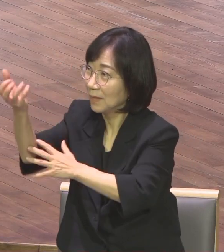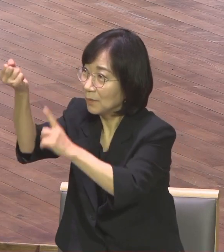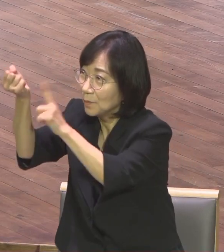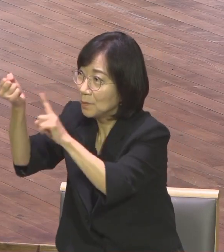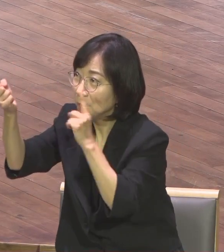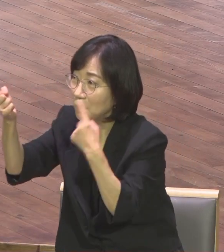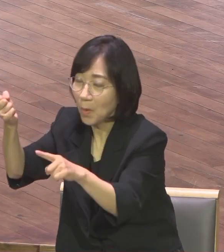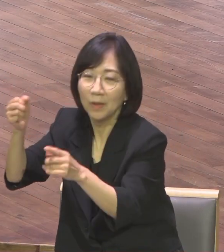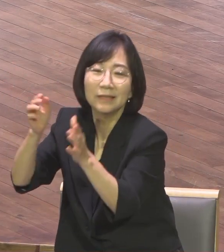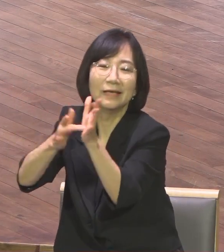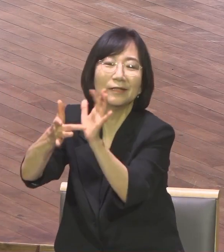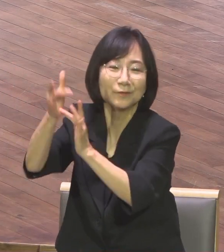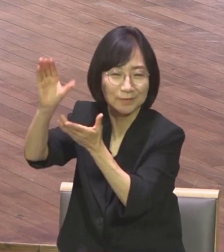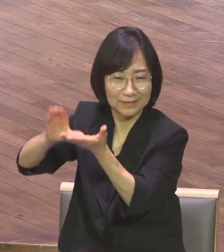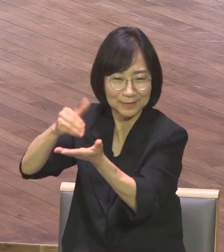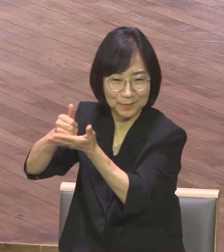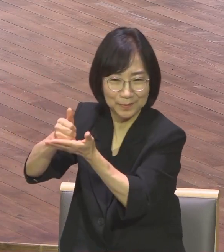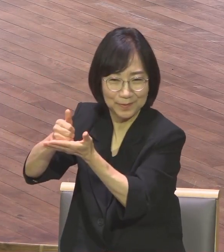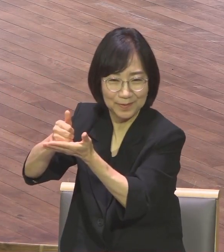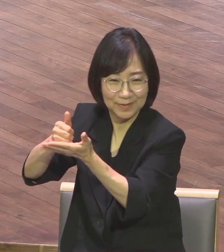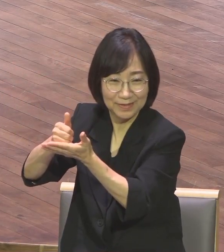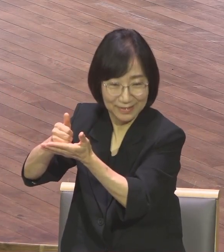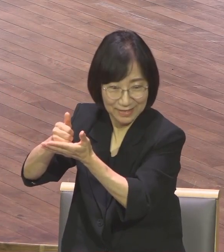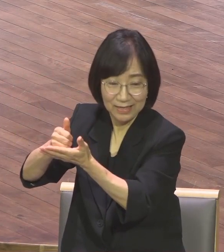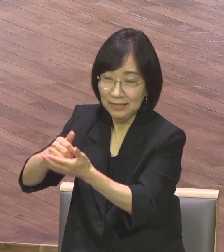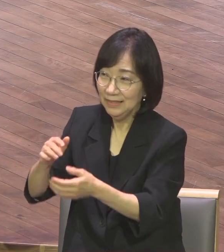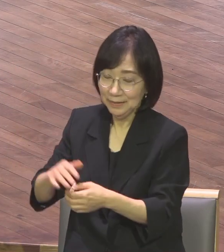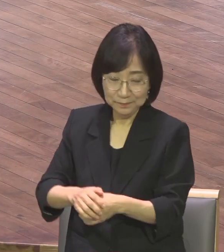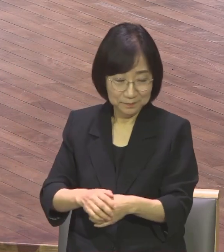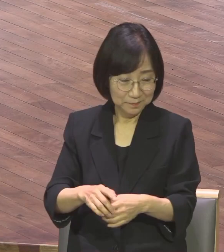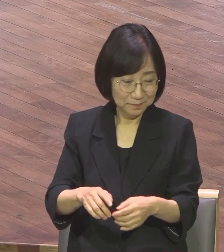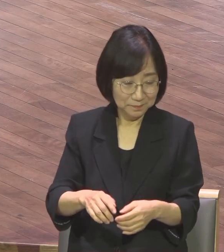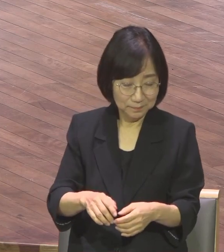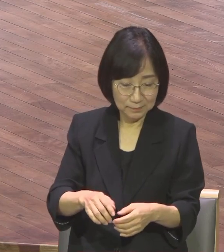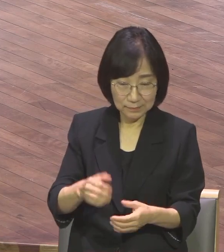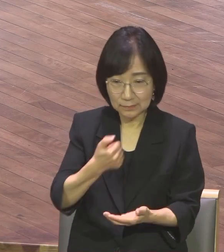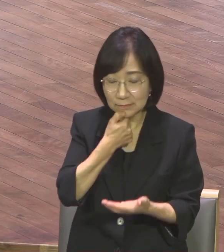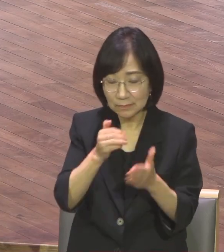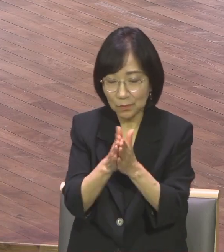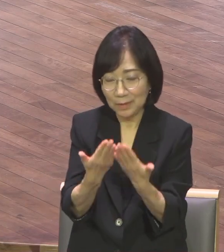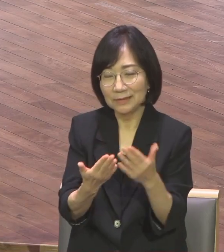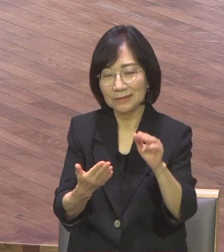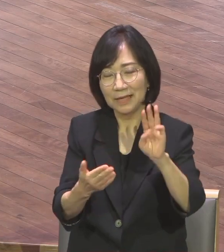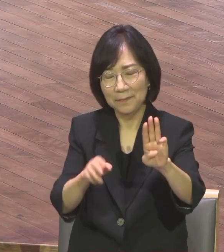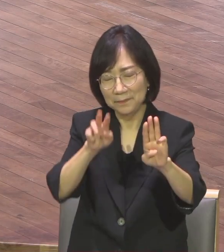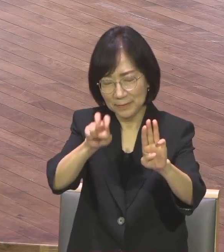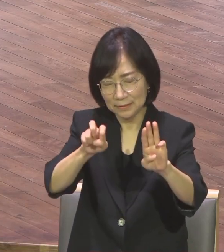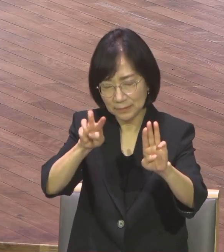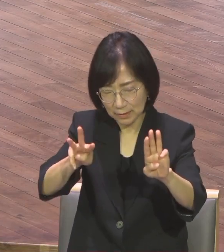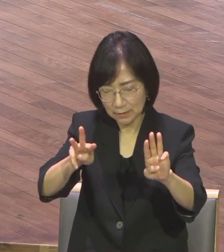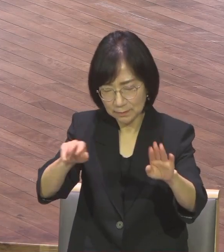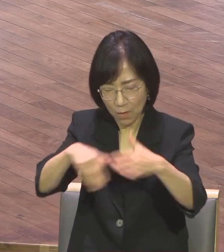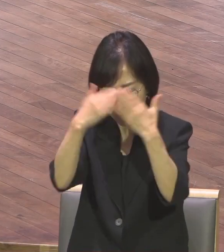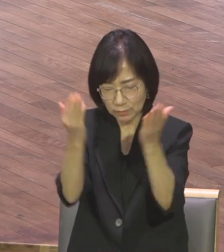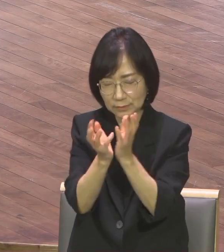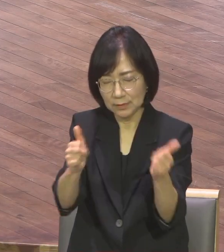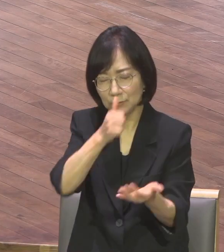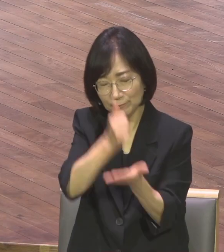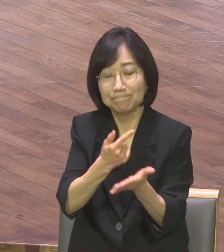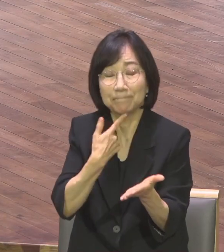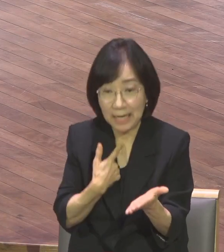로마서 3장 1, 3절에 보면 모든 사람이 죄를 범하였음에 하나님의 영광에 이르지